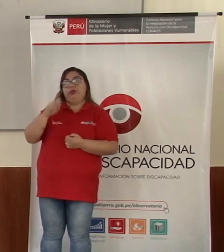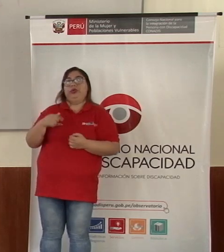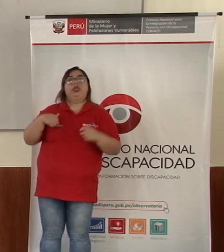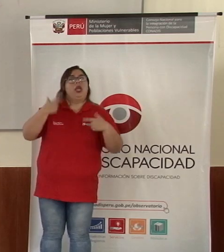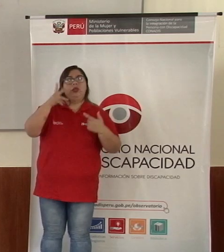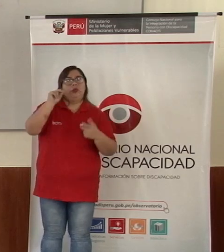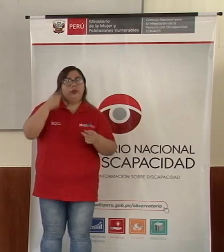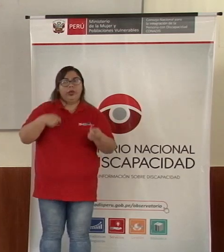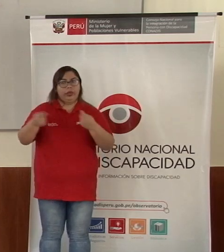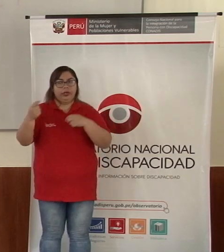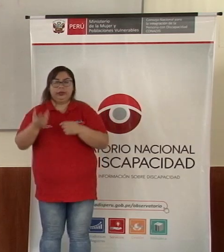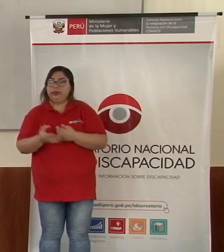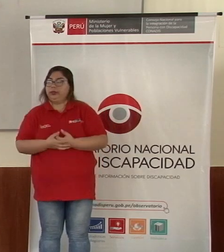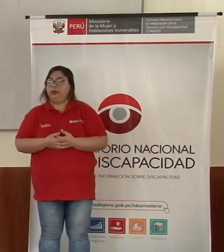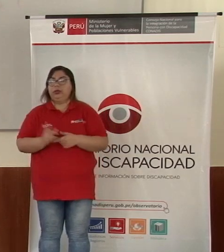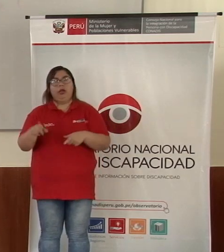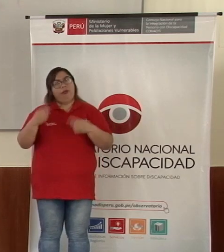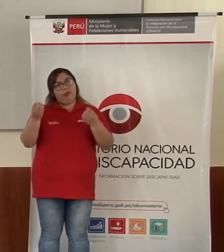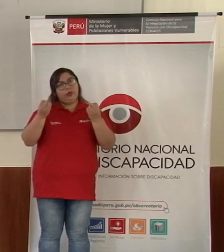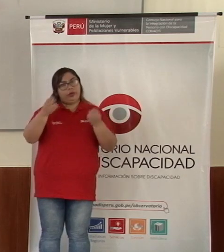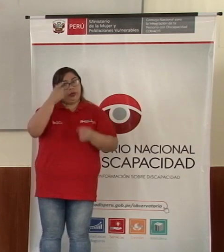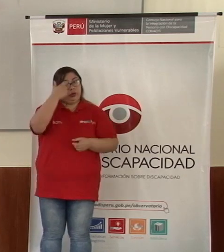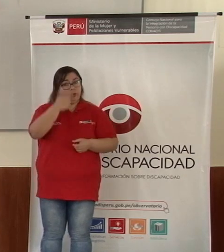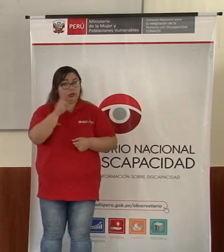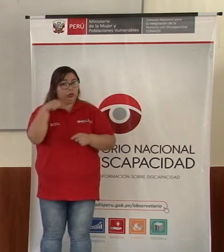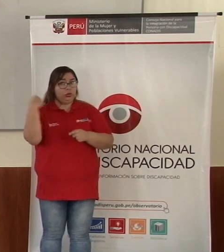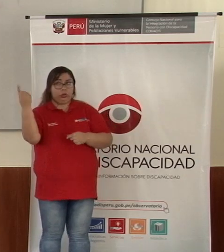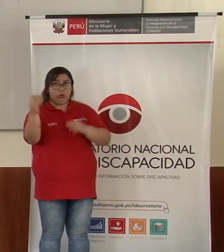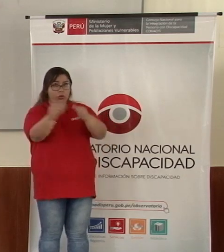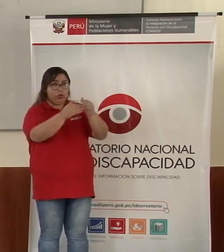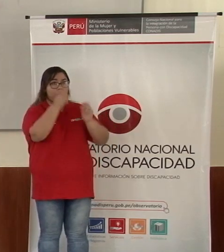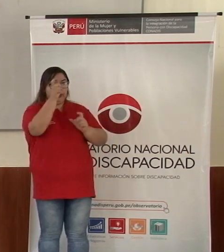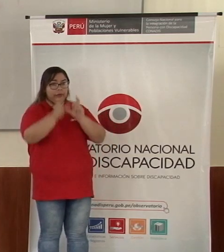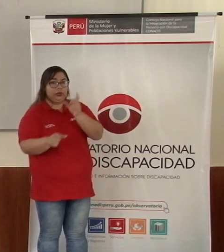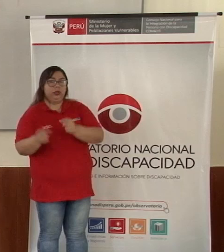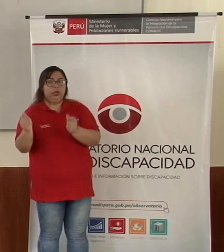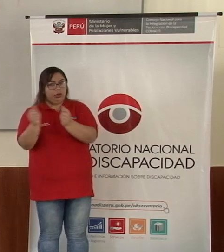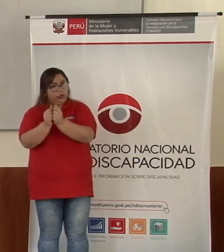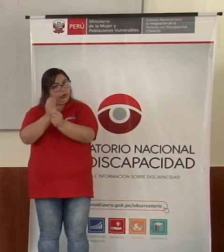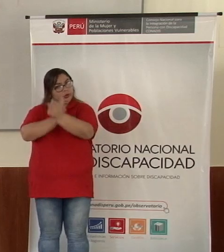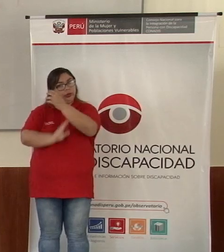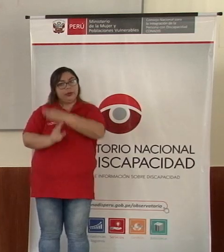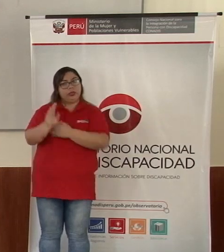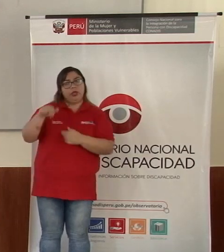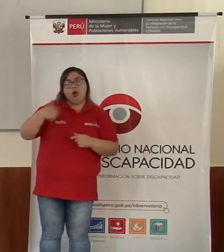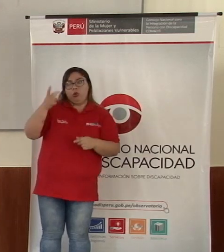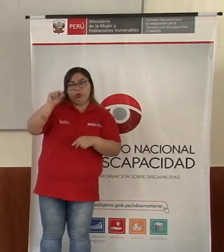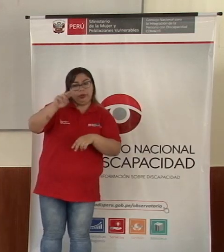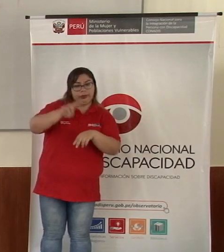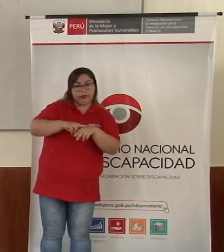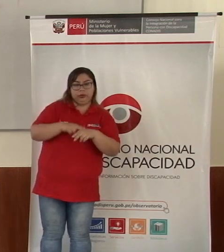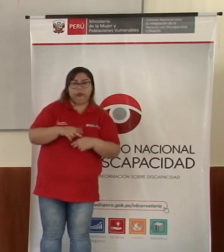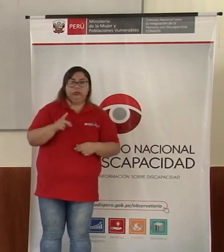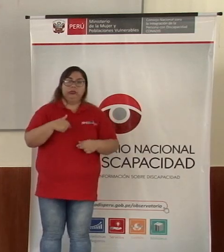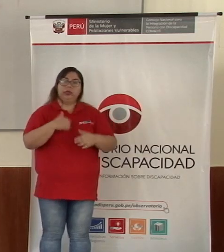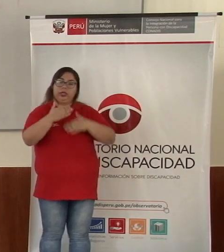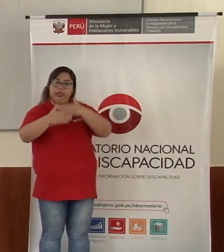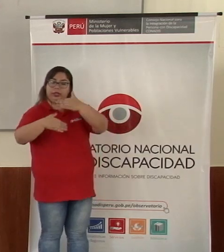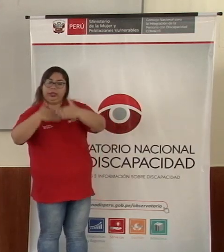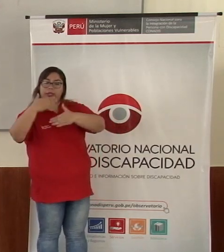hacerlos. Porque toda persona, con o sin discapacidad, va entrando en una etapa,